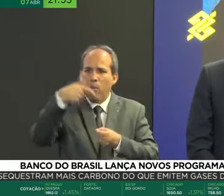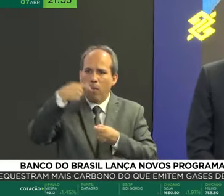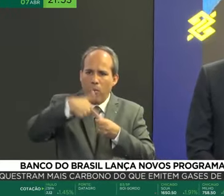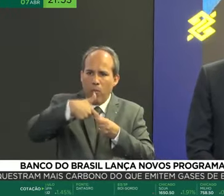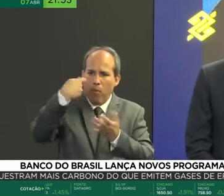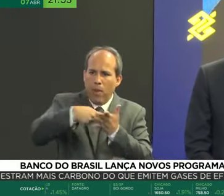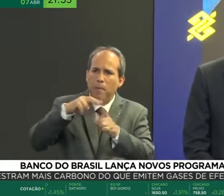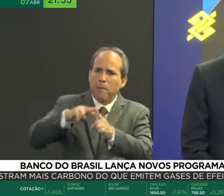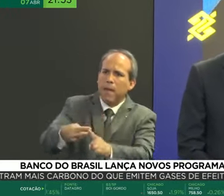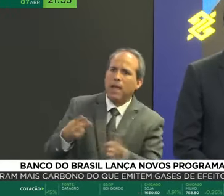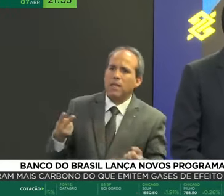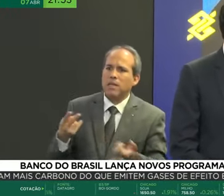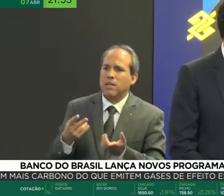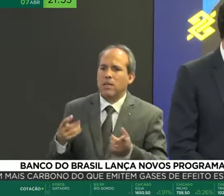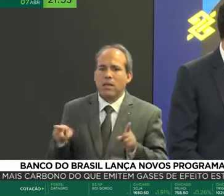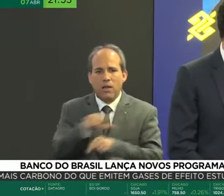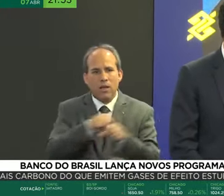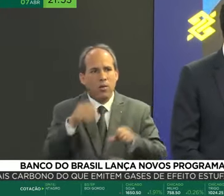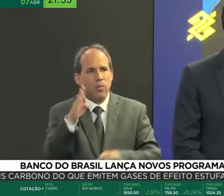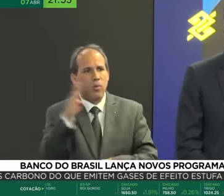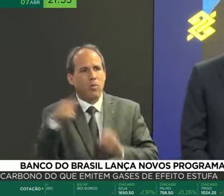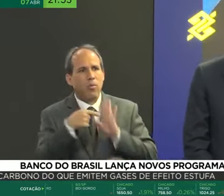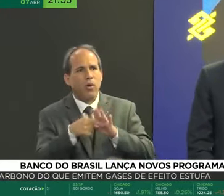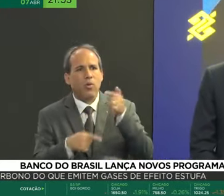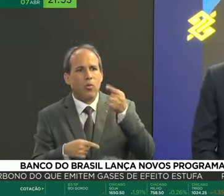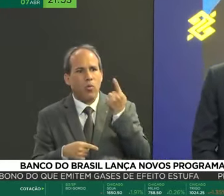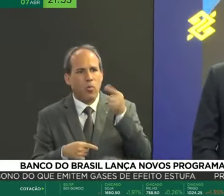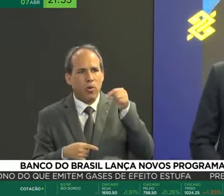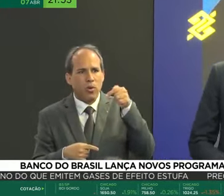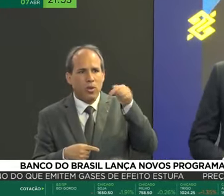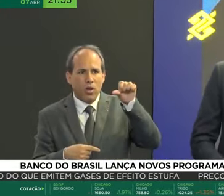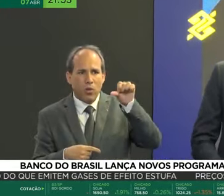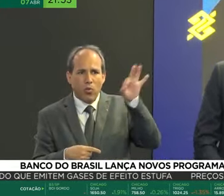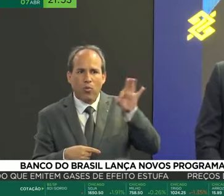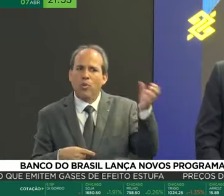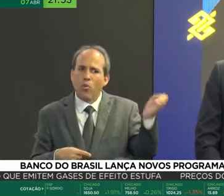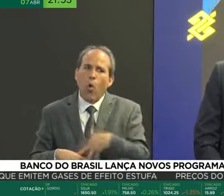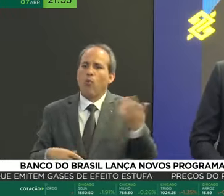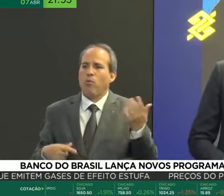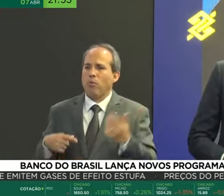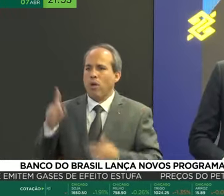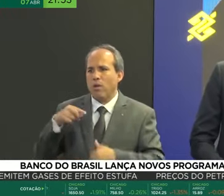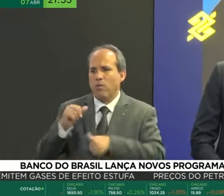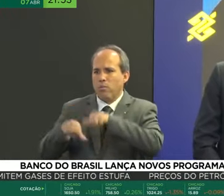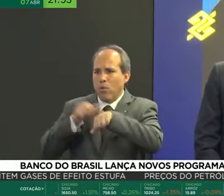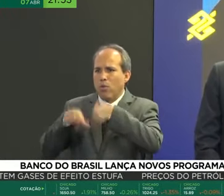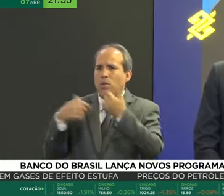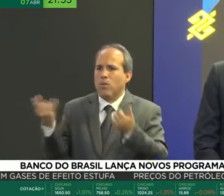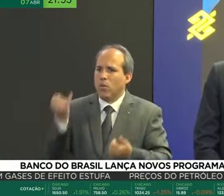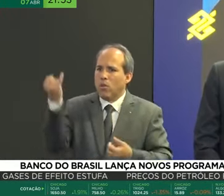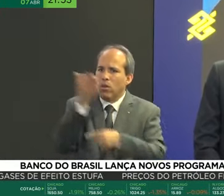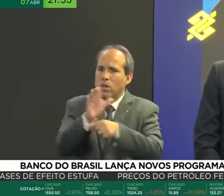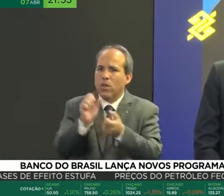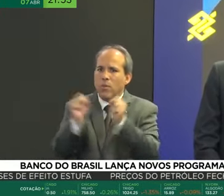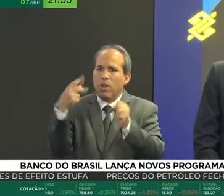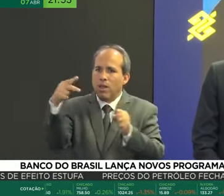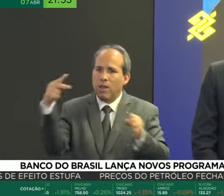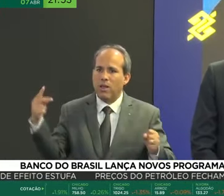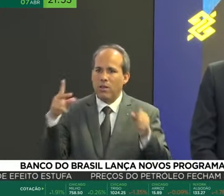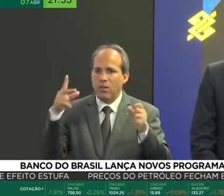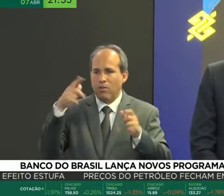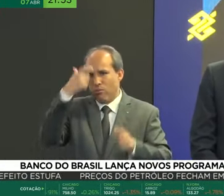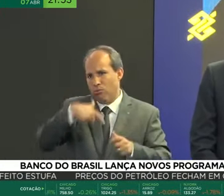algum valor excedente e agora o Banco do Brasil vem com a taxa morte de 1.79 por cento então a revolução e sais Liberdade com o nosso caminhoneiro